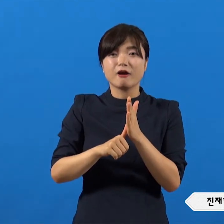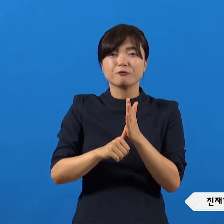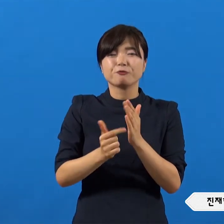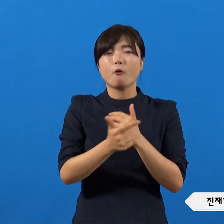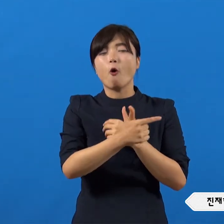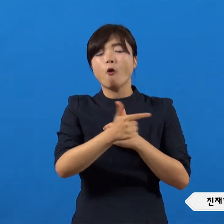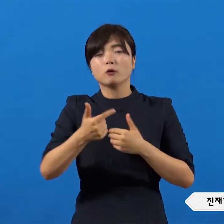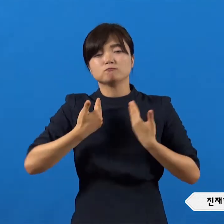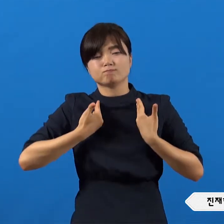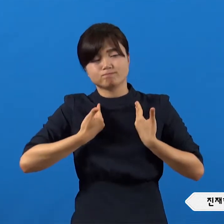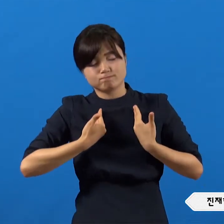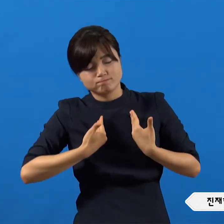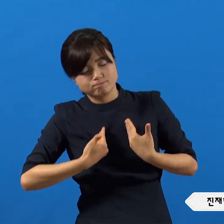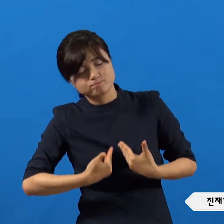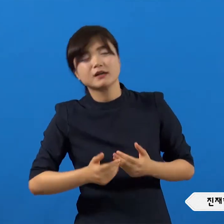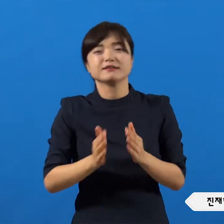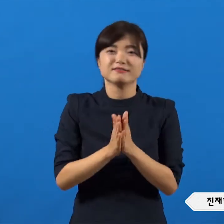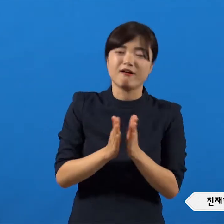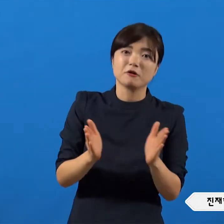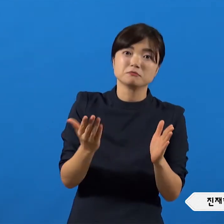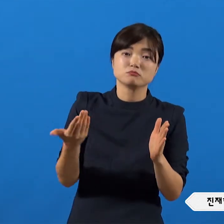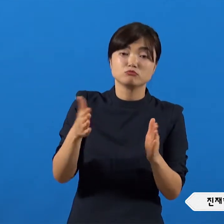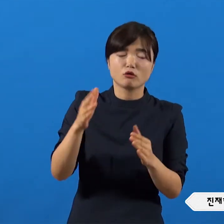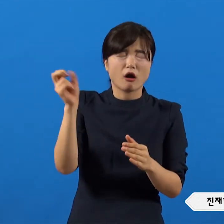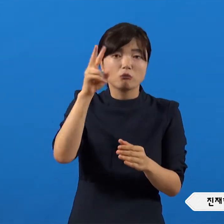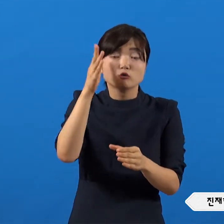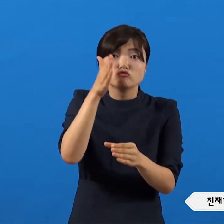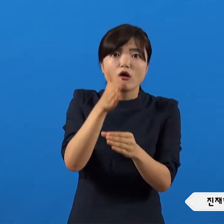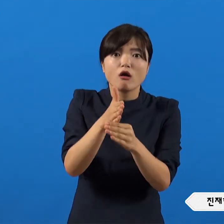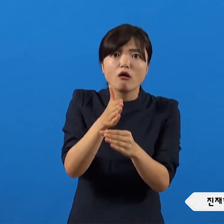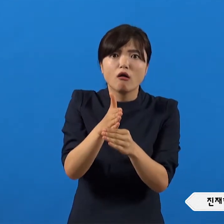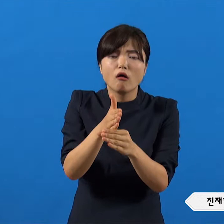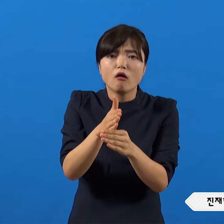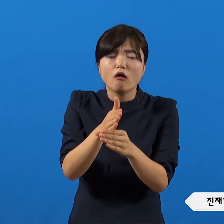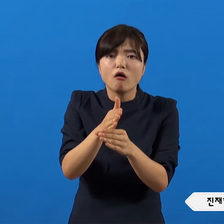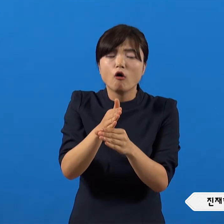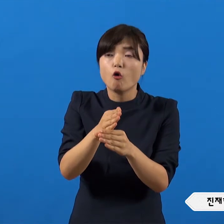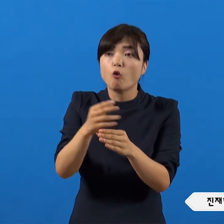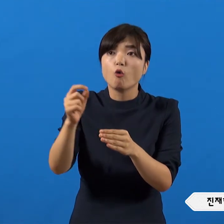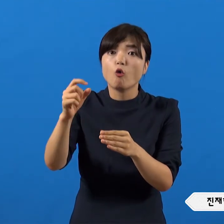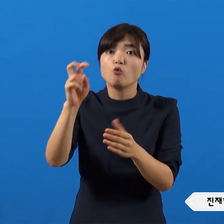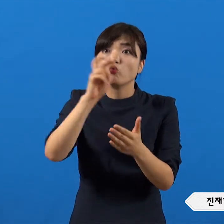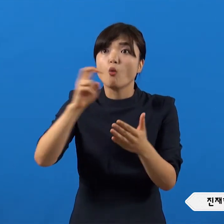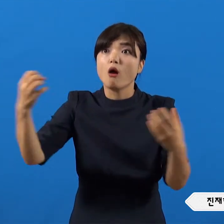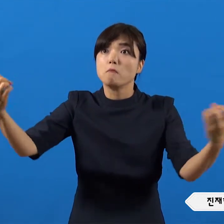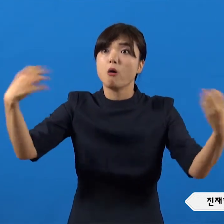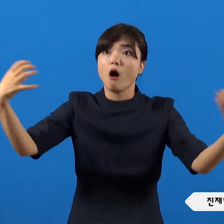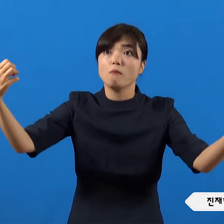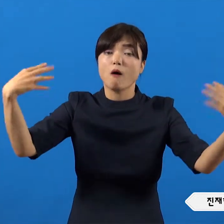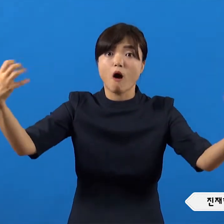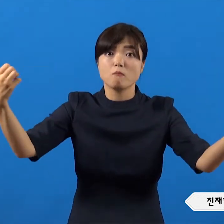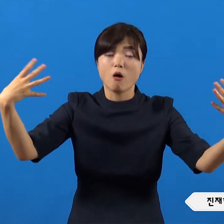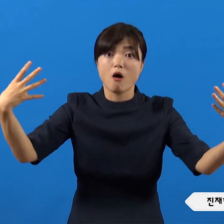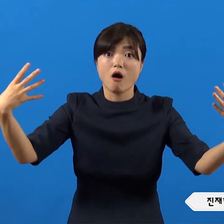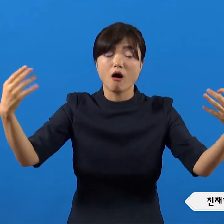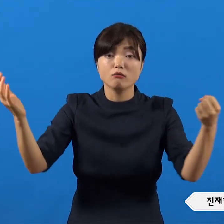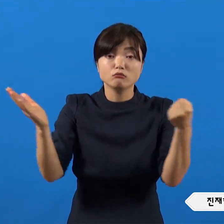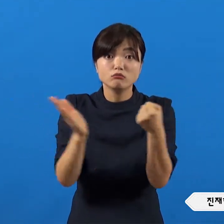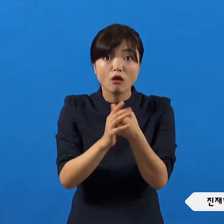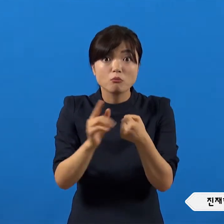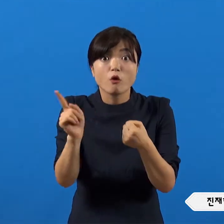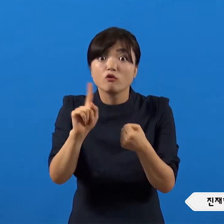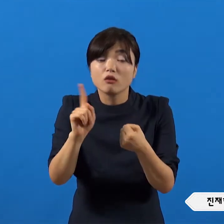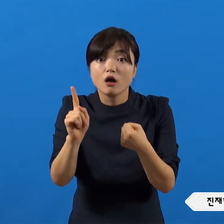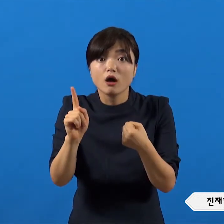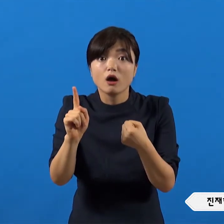참 경건하게 은혜롭게 시작했습니다. 근데 중간에 갑자기 음악이 나오기 시작하는 거예요. 음악이